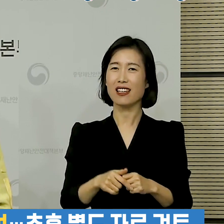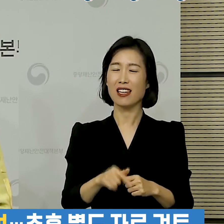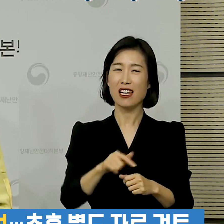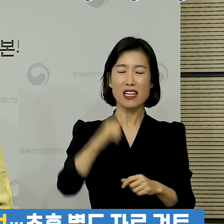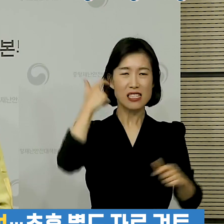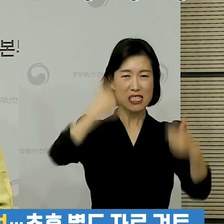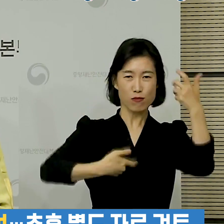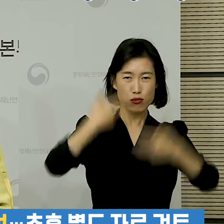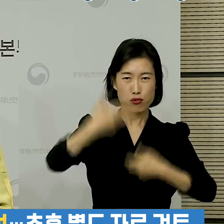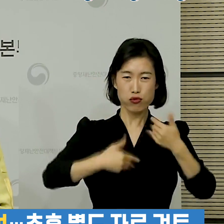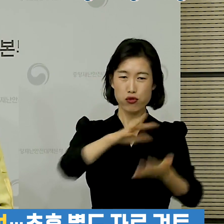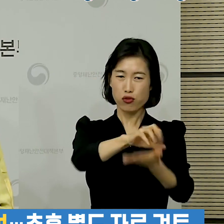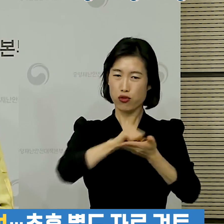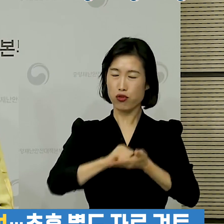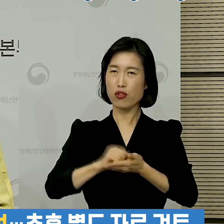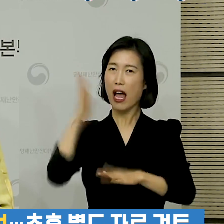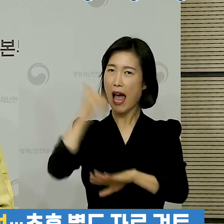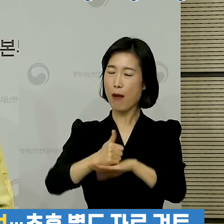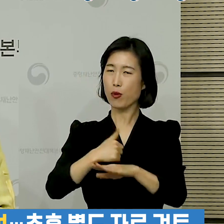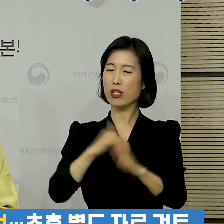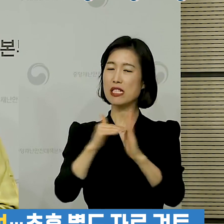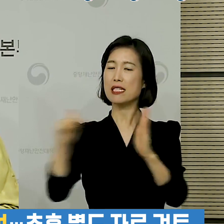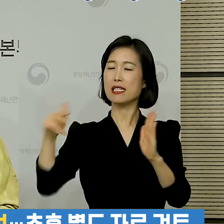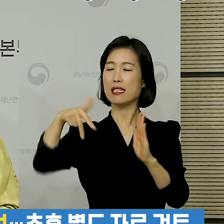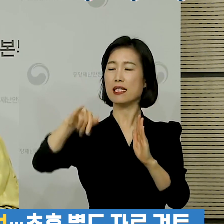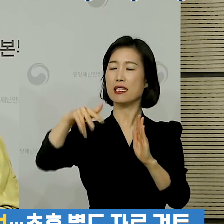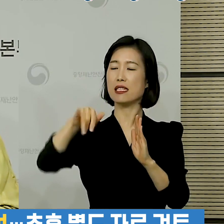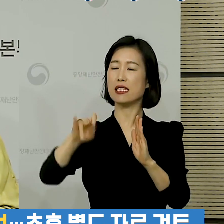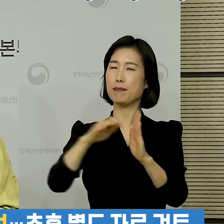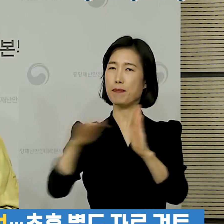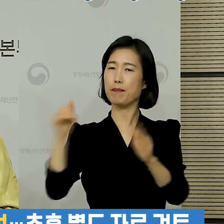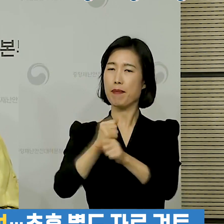결과들은 저희가 저희 지침을 만드는 데 활용하고 필요하면 좀